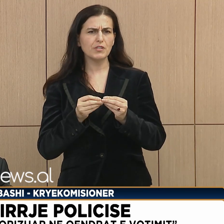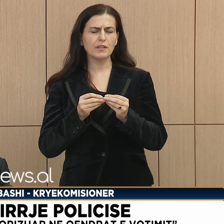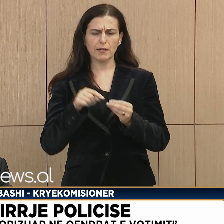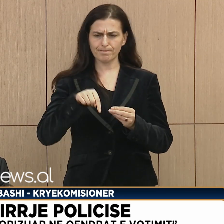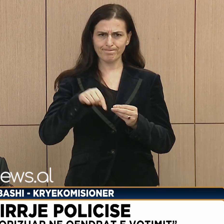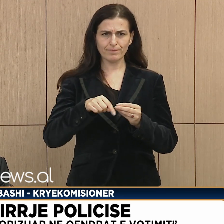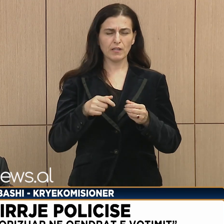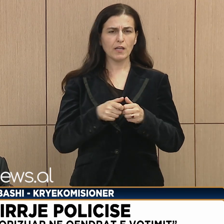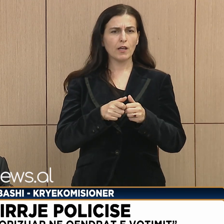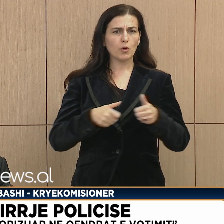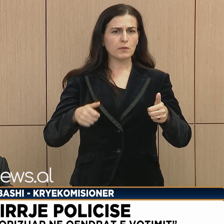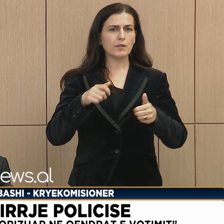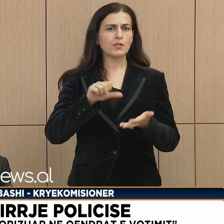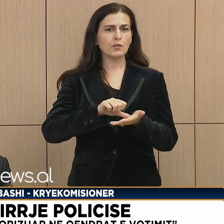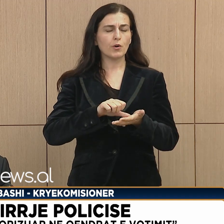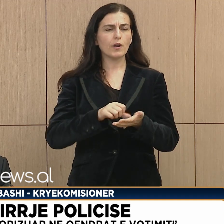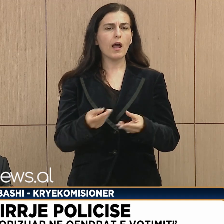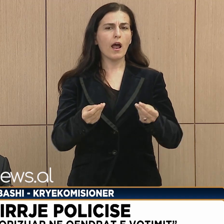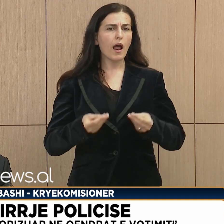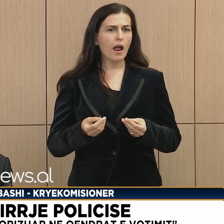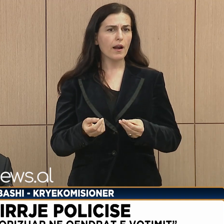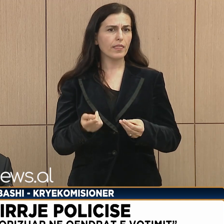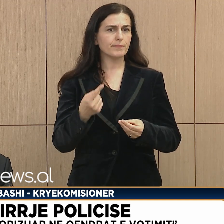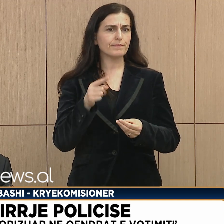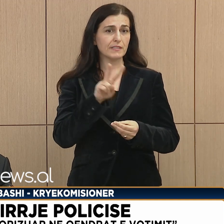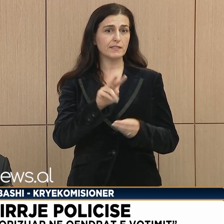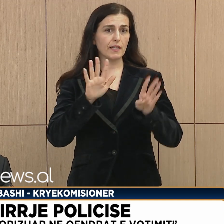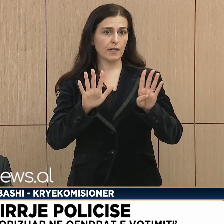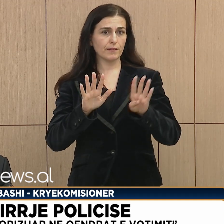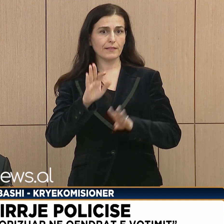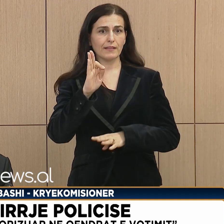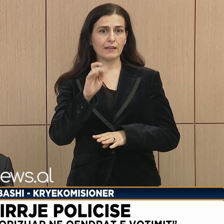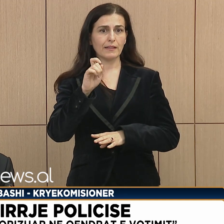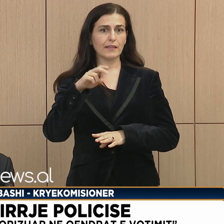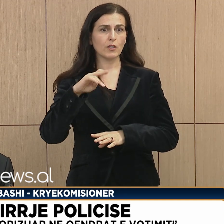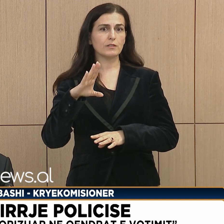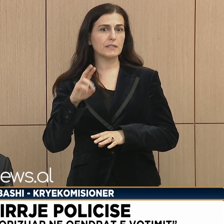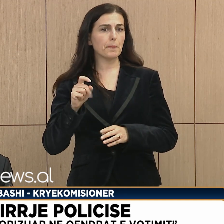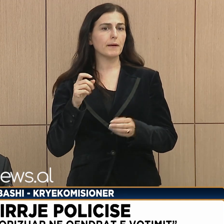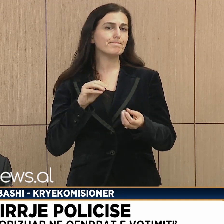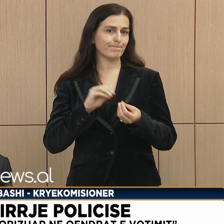Zgjedhjeve, kanë ardhur 29 denoncime, paktën formalisht ose